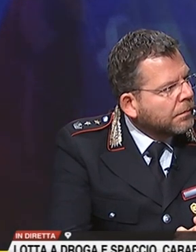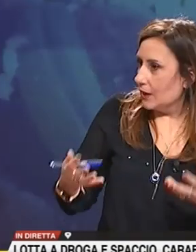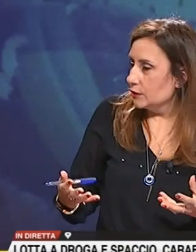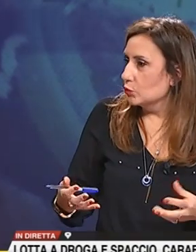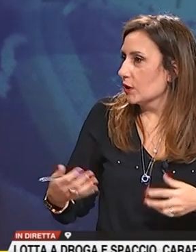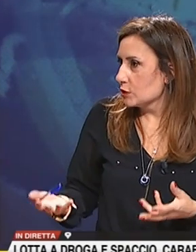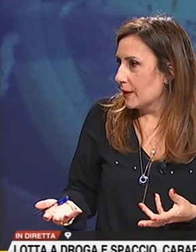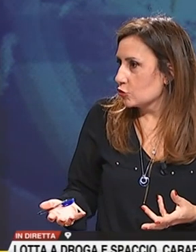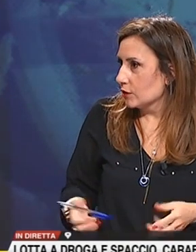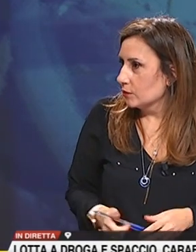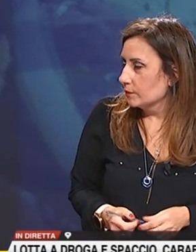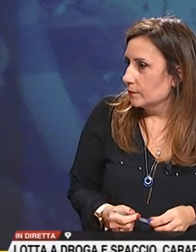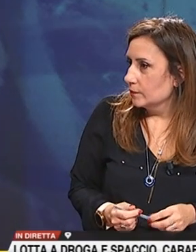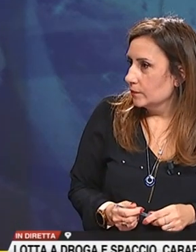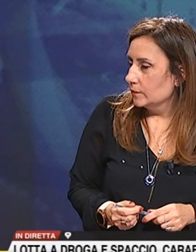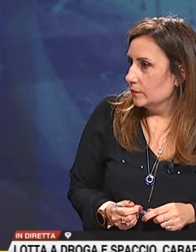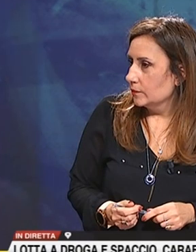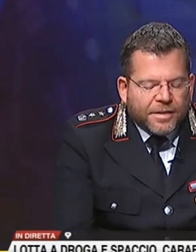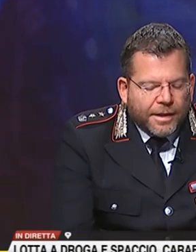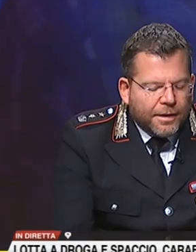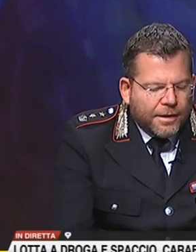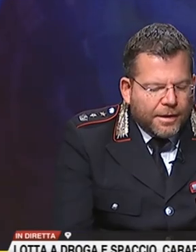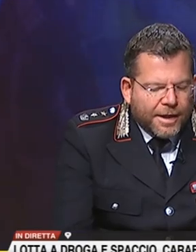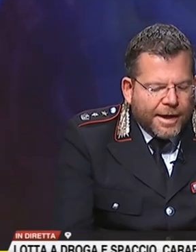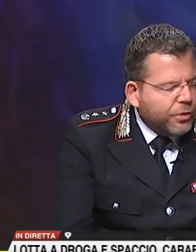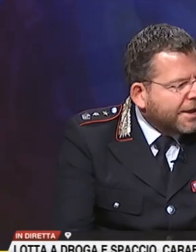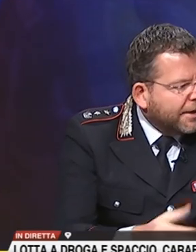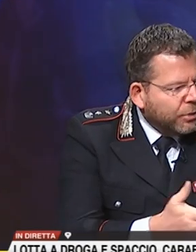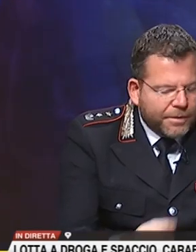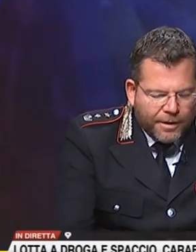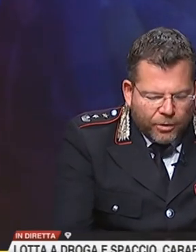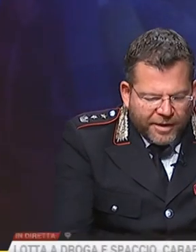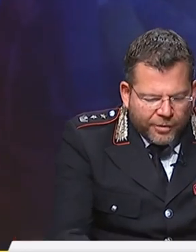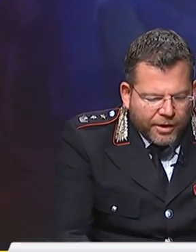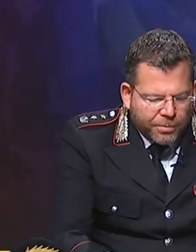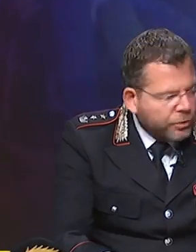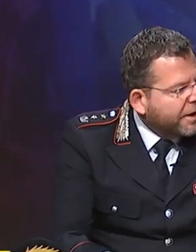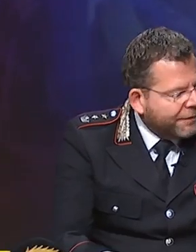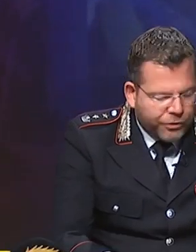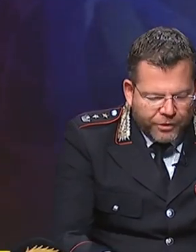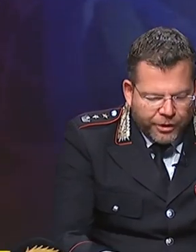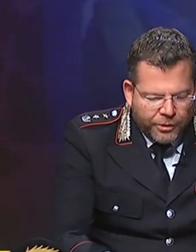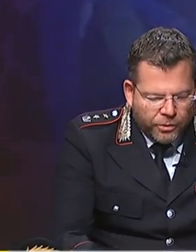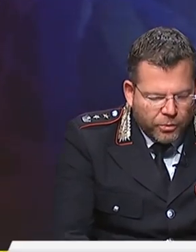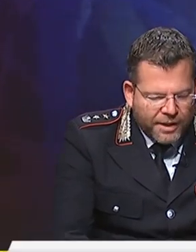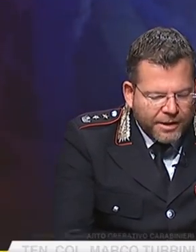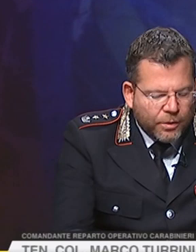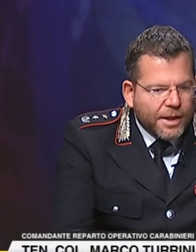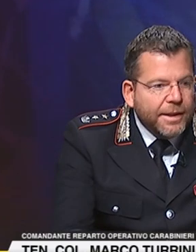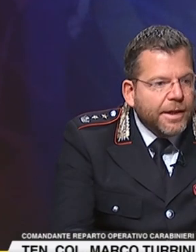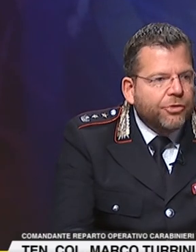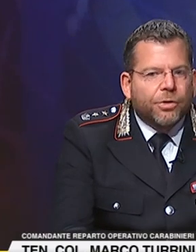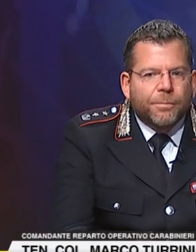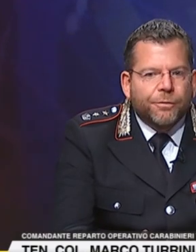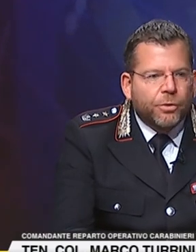assumono ma addirittura spacciano. Sì, è il caso anche dell'ultima operazione che appunto lei faceva accenno,